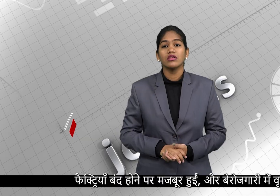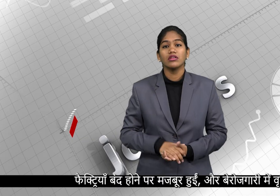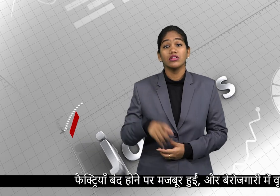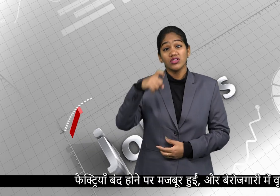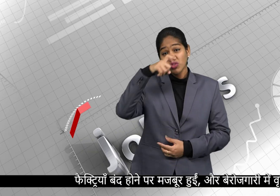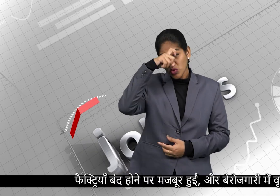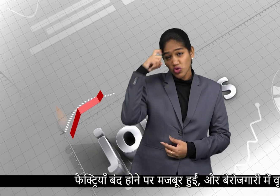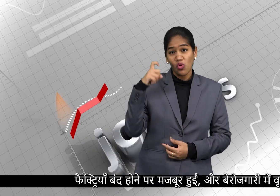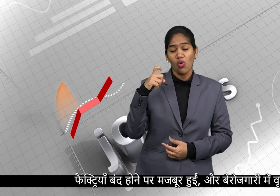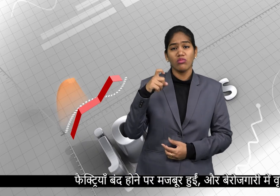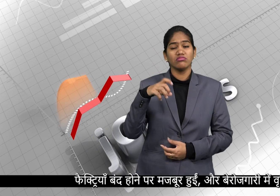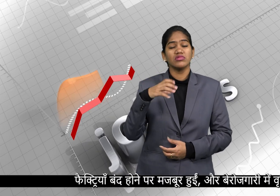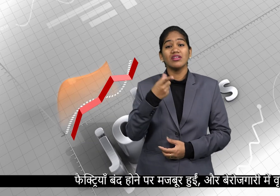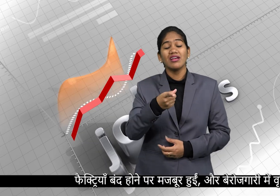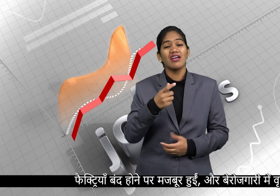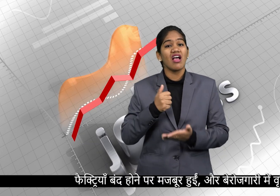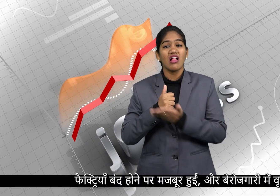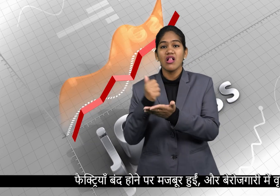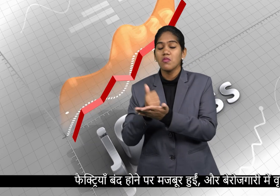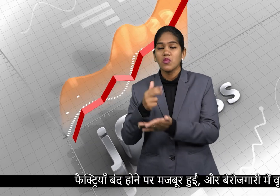में वृद्धि हुई।